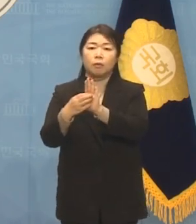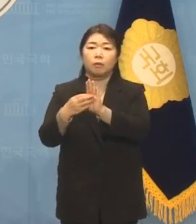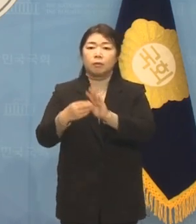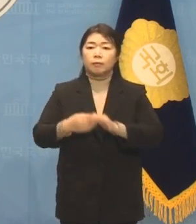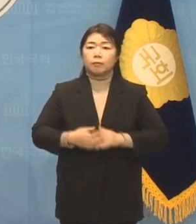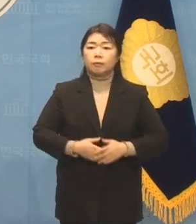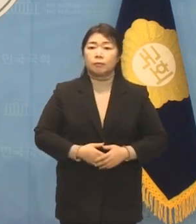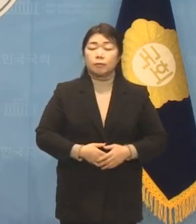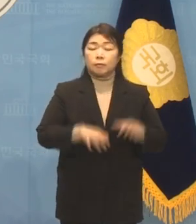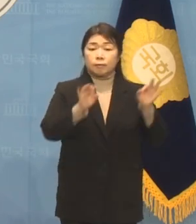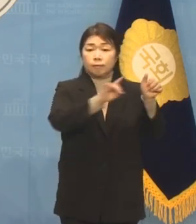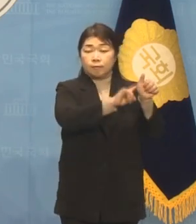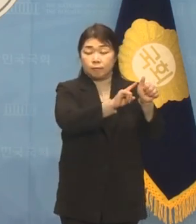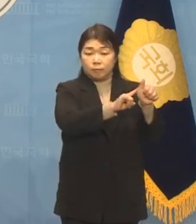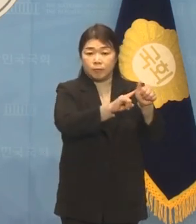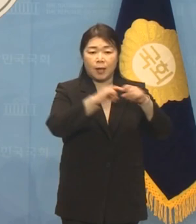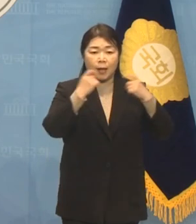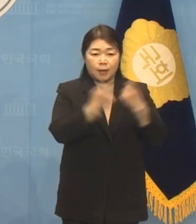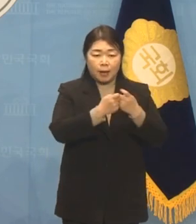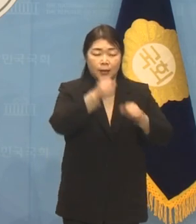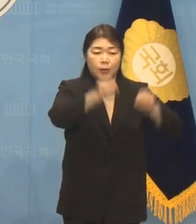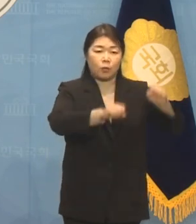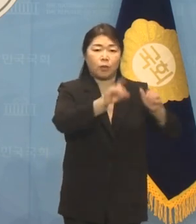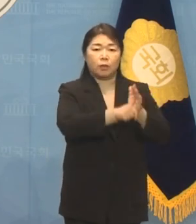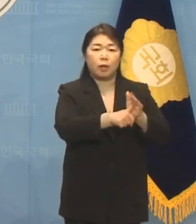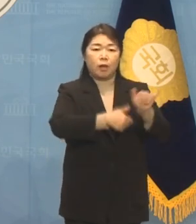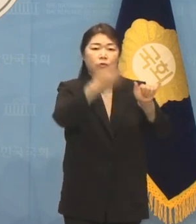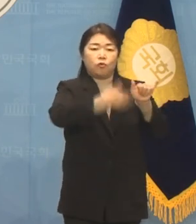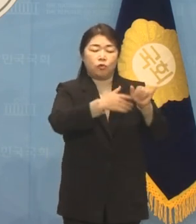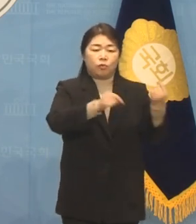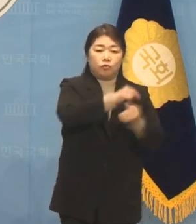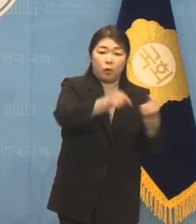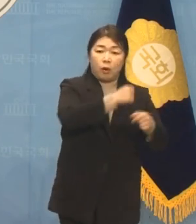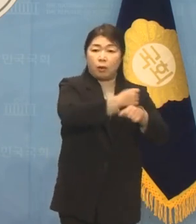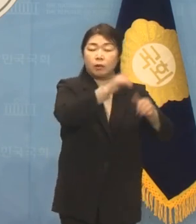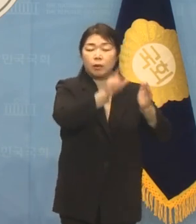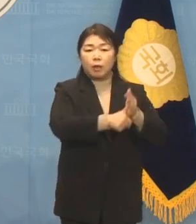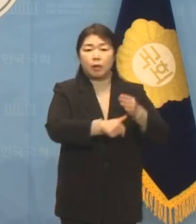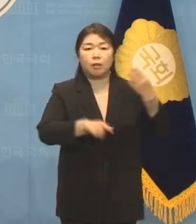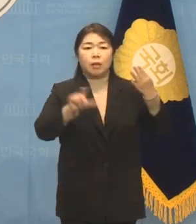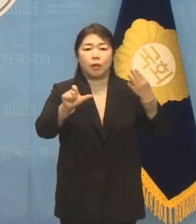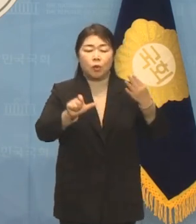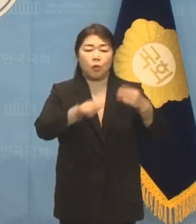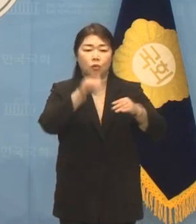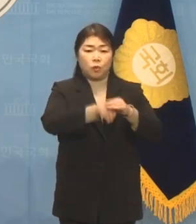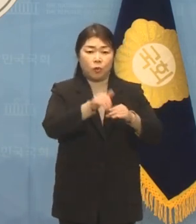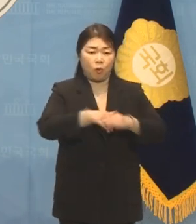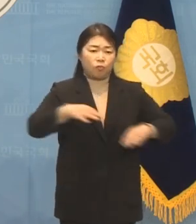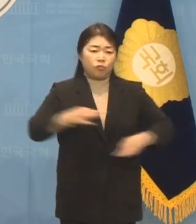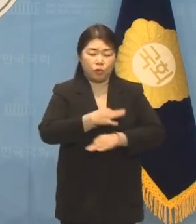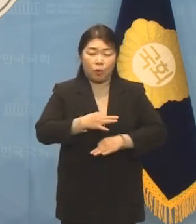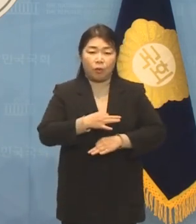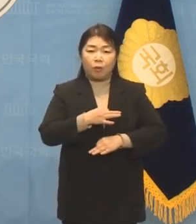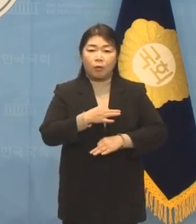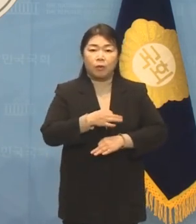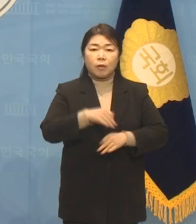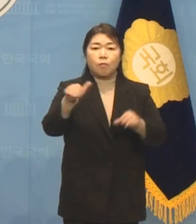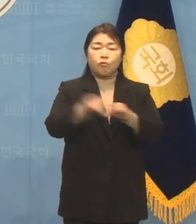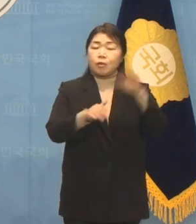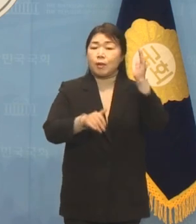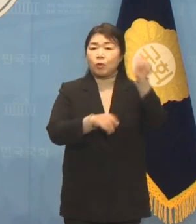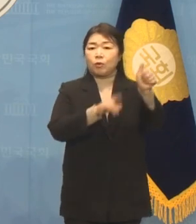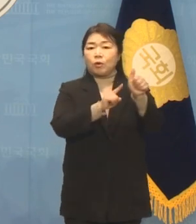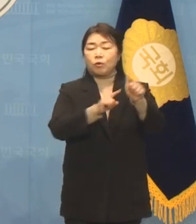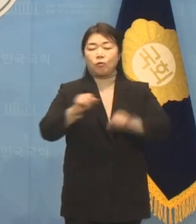김 원장은 사인 시절 극우 유튜브를 운영하며 4.15 총선은 부정선거다, 문재인